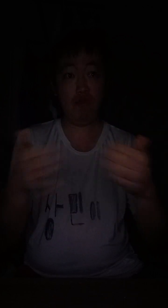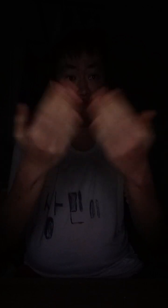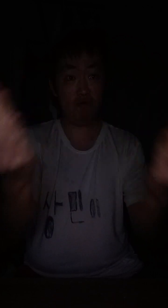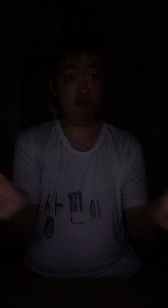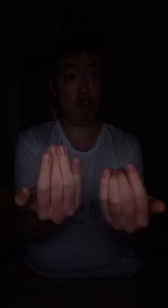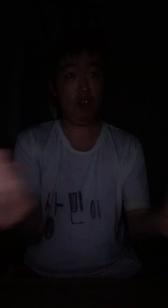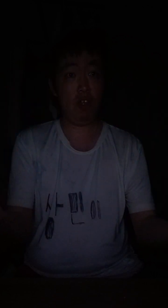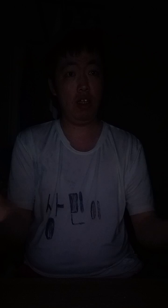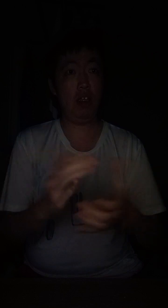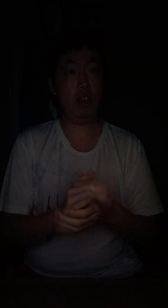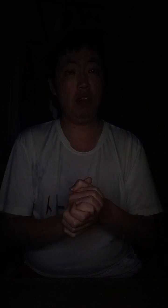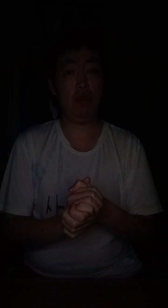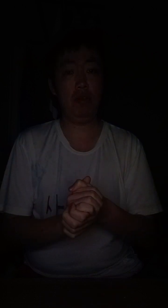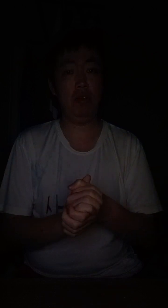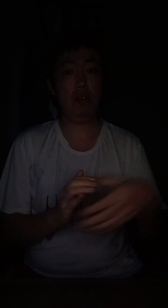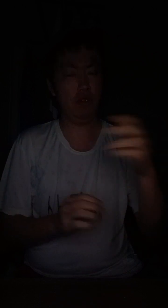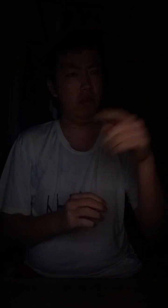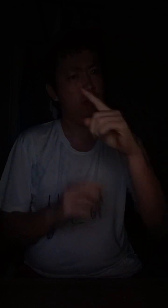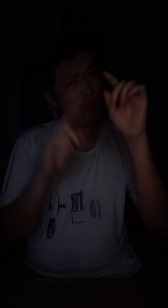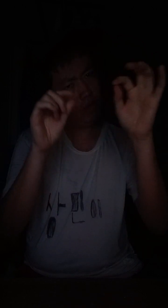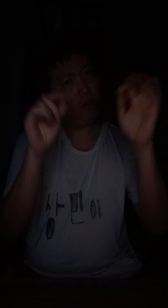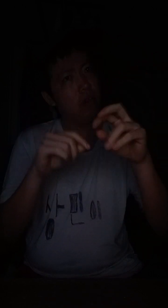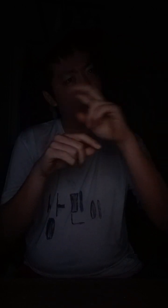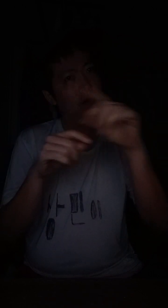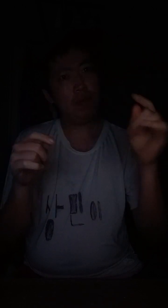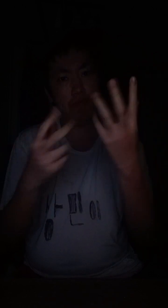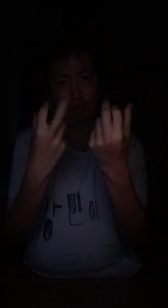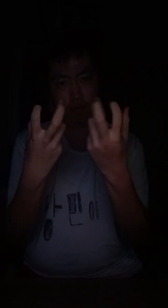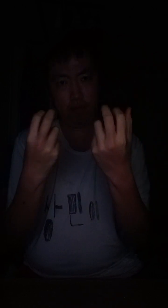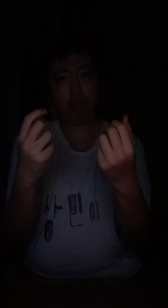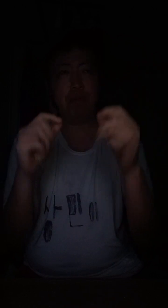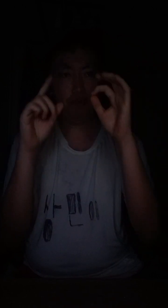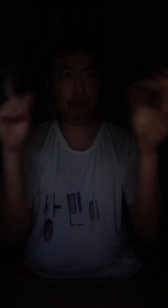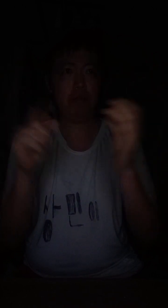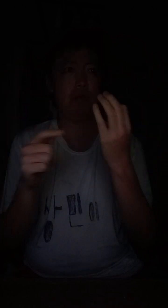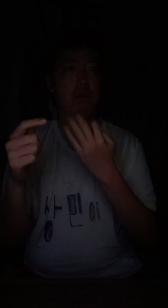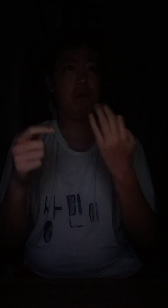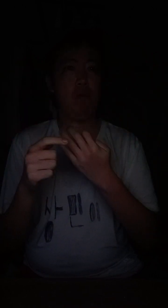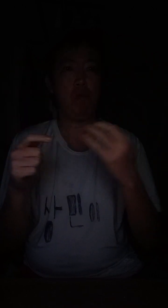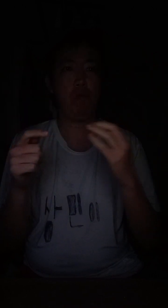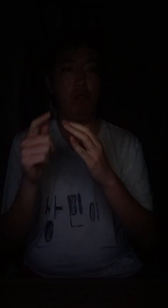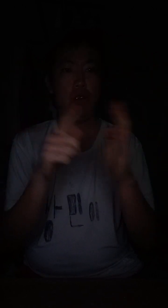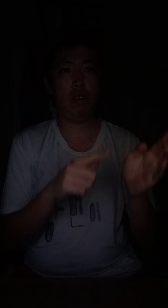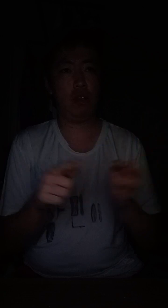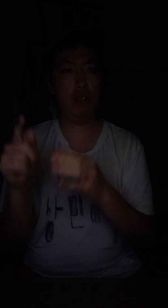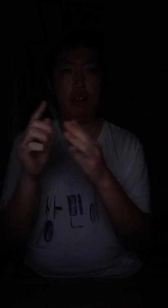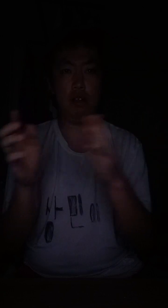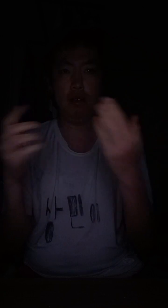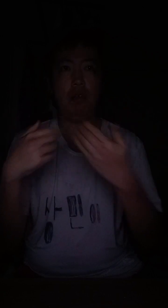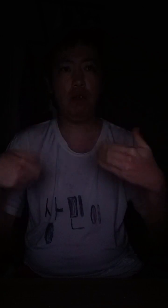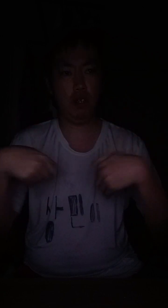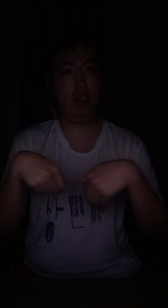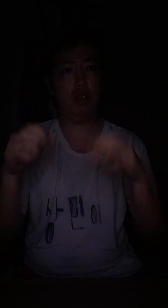분리해놨습니다. 입구에는 CCTV가, 안에는 비상벨이 설치돼 구청으로부터 여성 안심 화장실 인증도